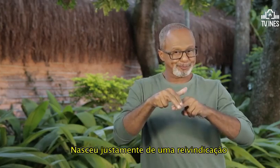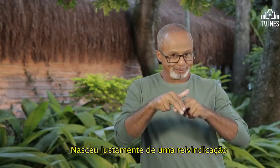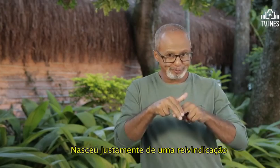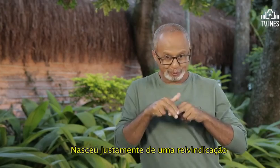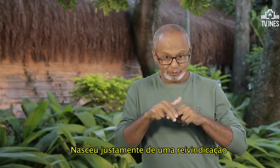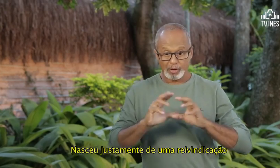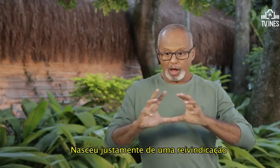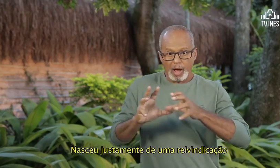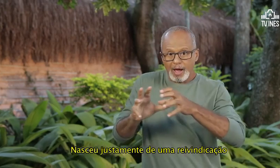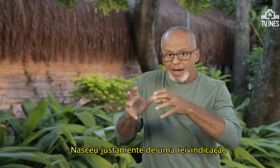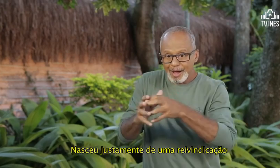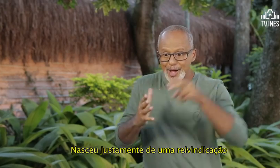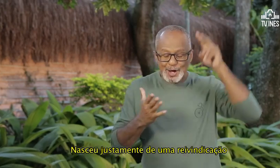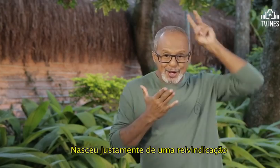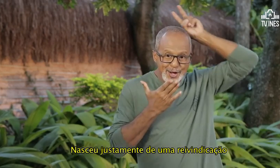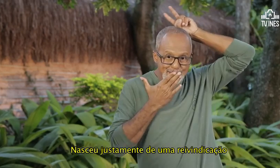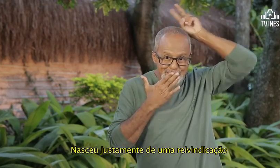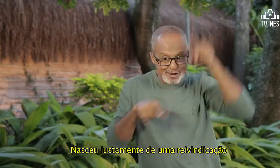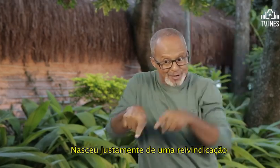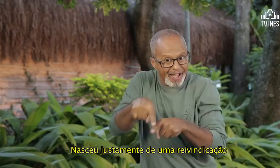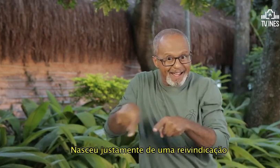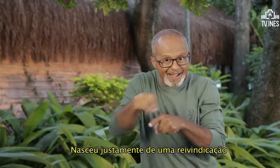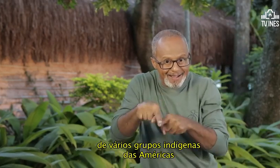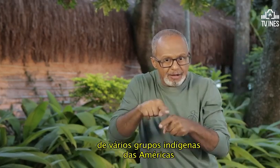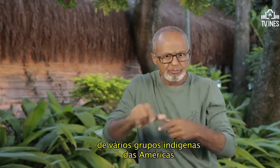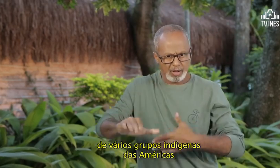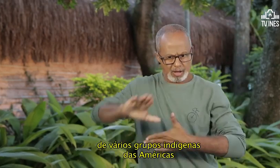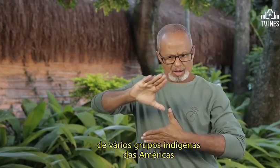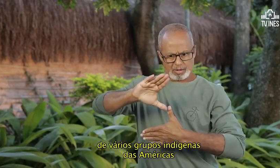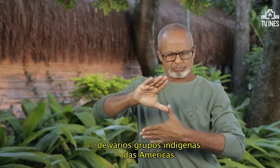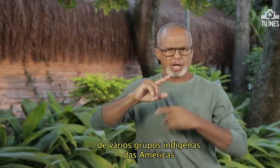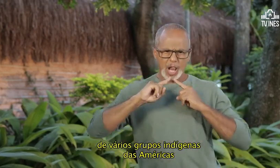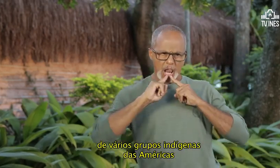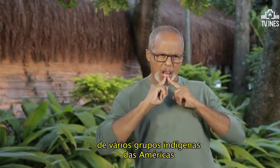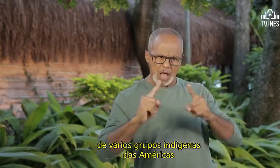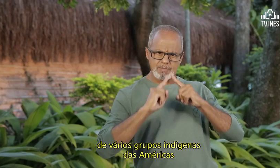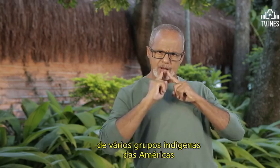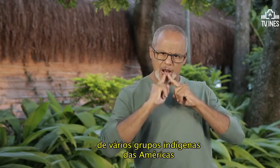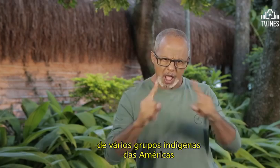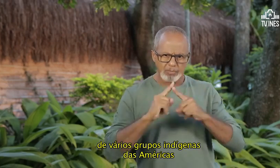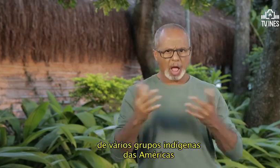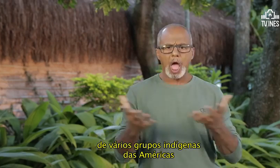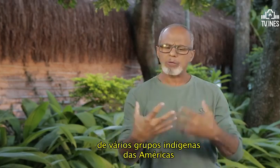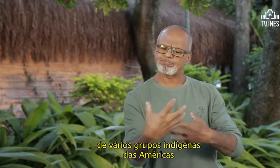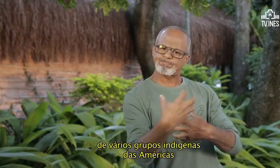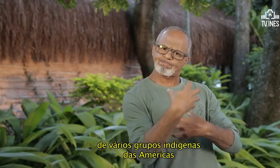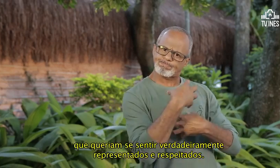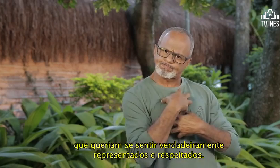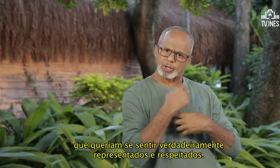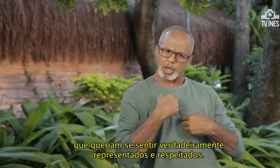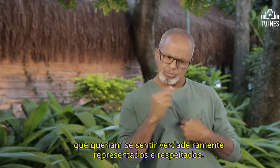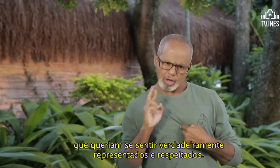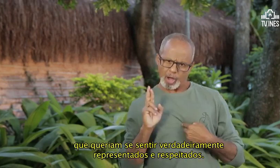Nasceu justamente de uma reivindicação de vários grupos indígenas das Américas, que queriam se